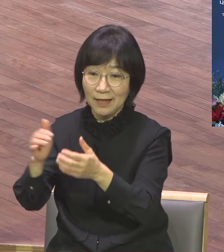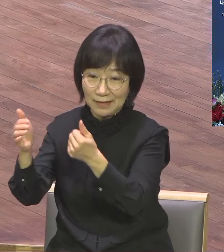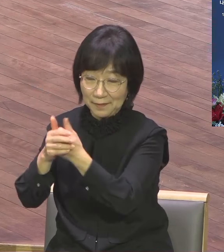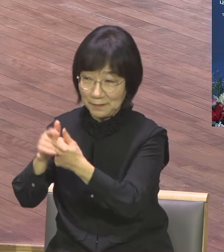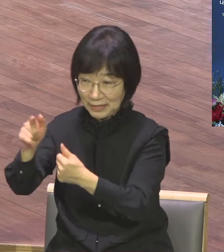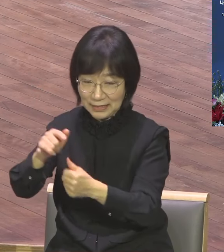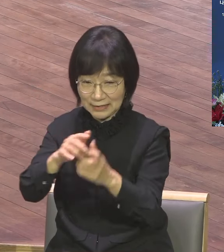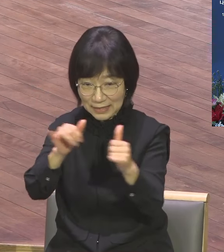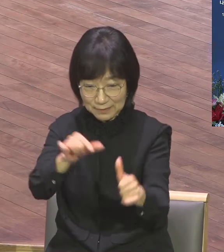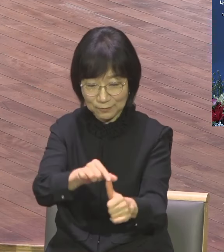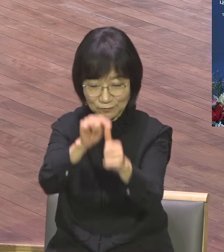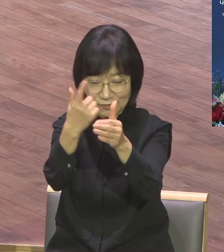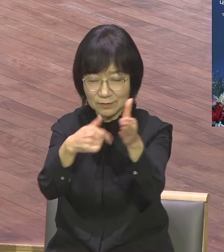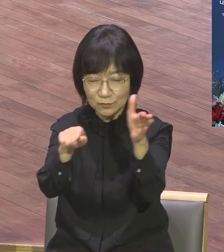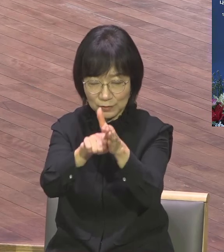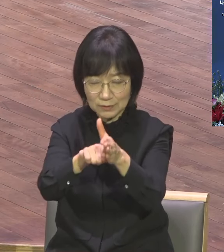성탄이에요.